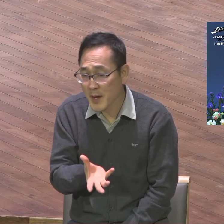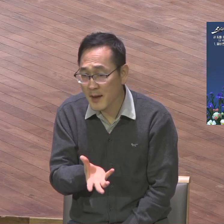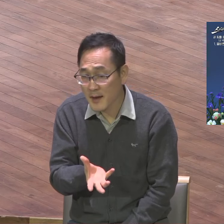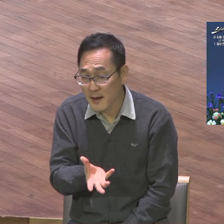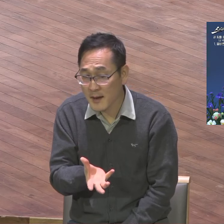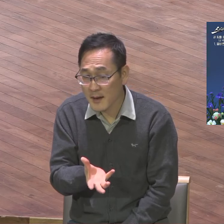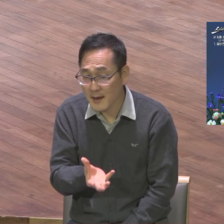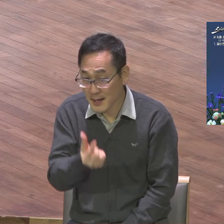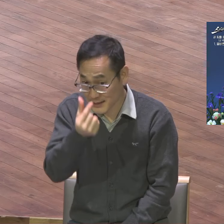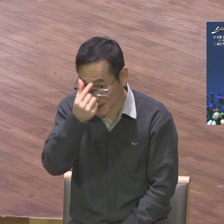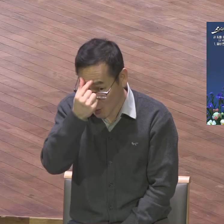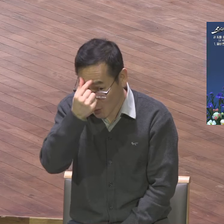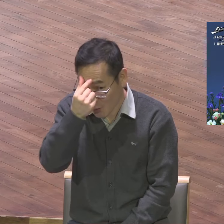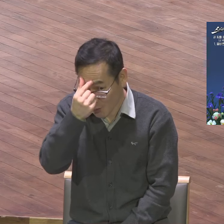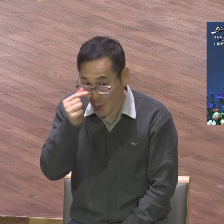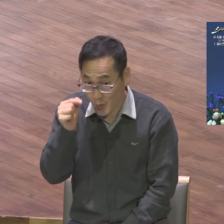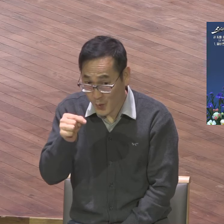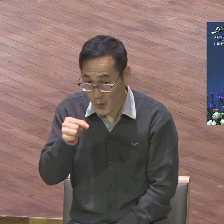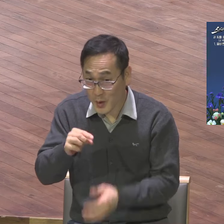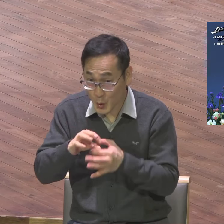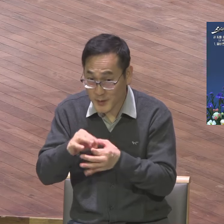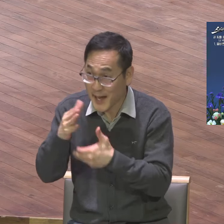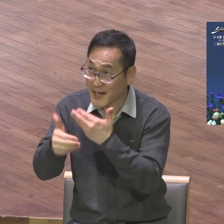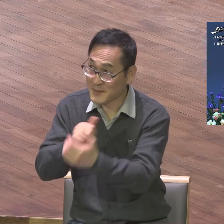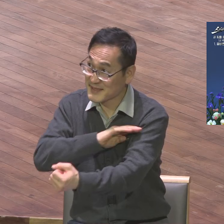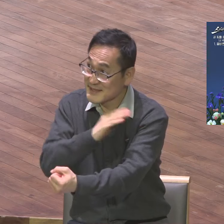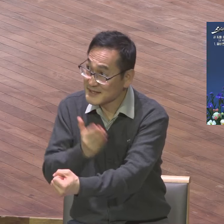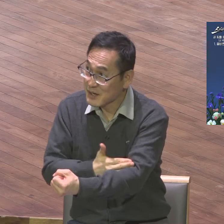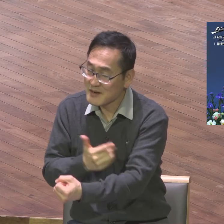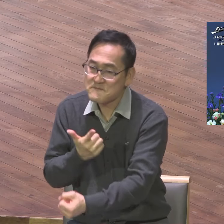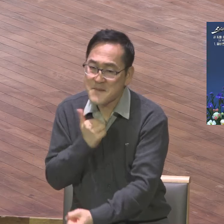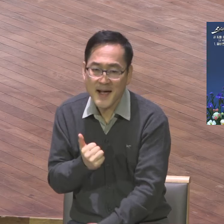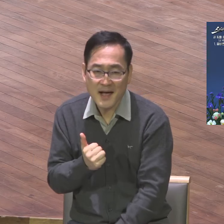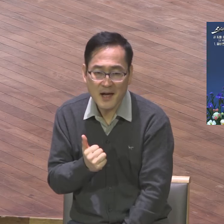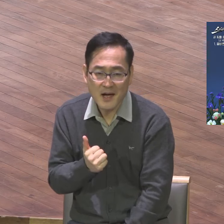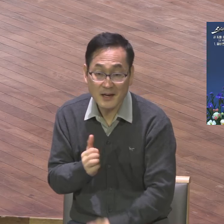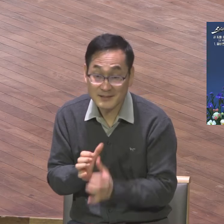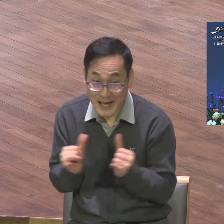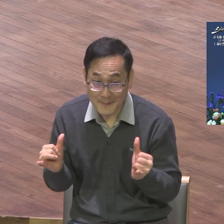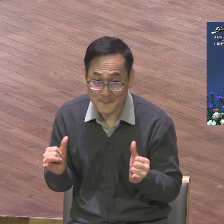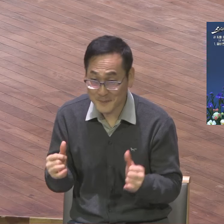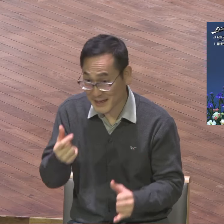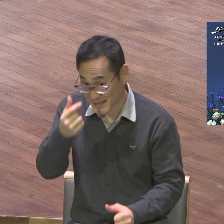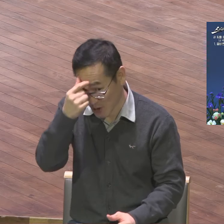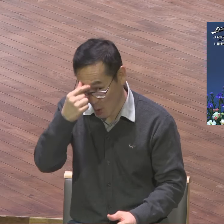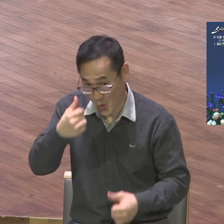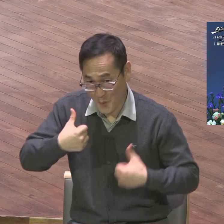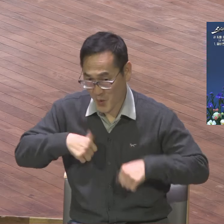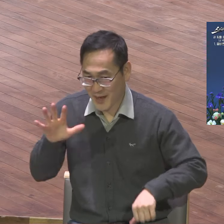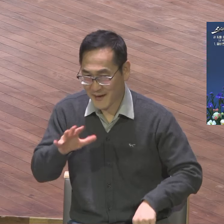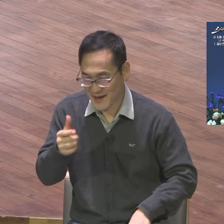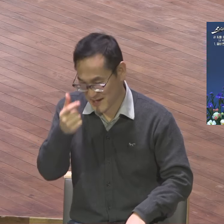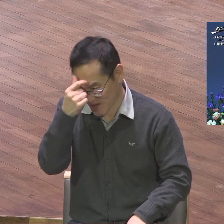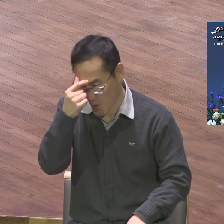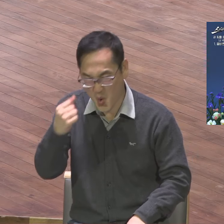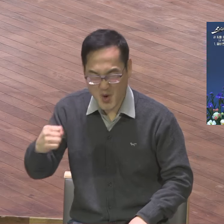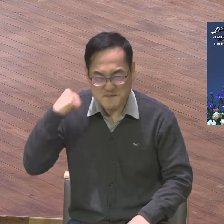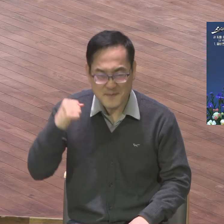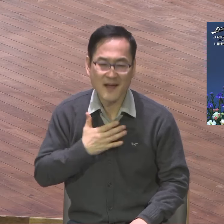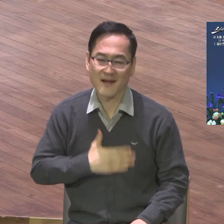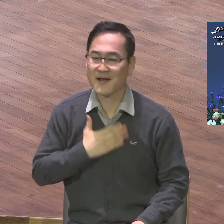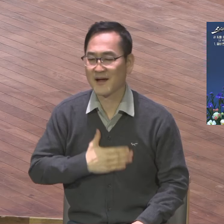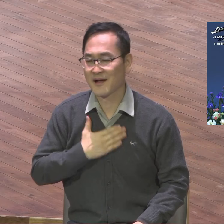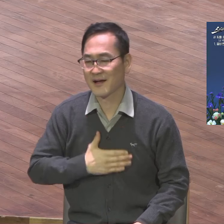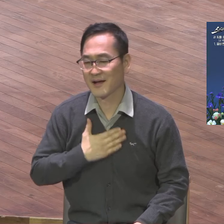통해서 하나님의 권능을 체험한 사람은 어떻게 해요? 기도를 멈출 수가 없어요.